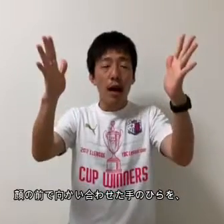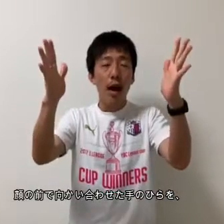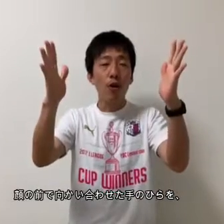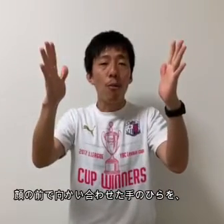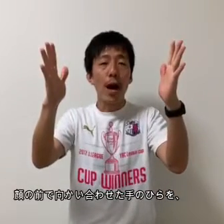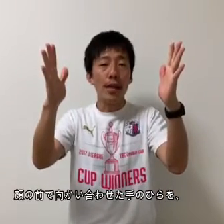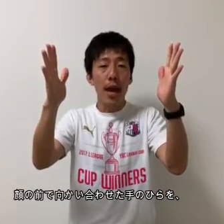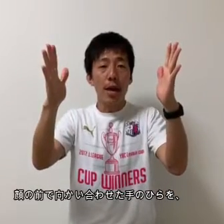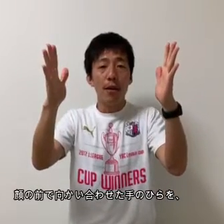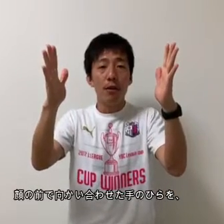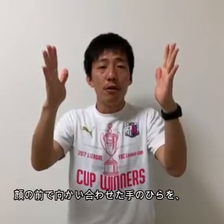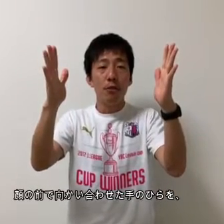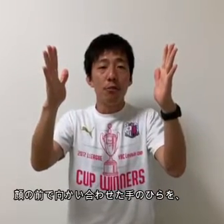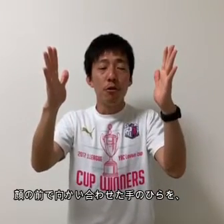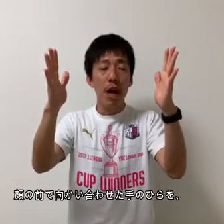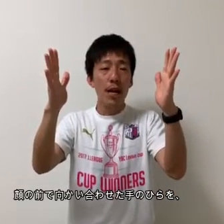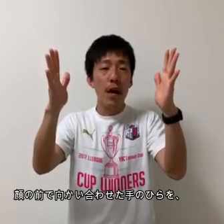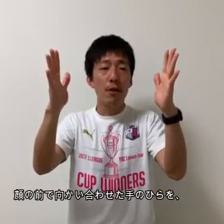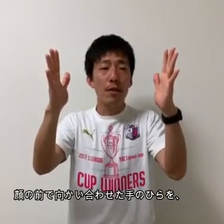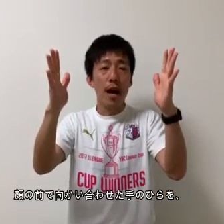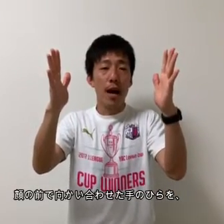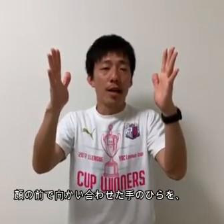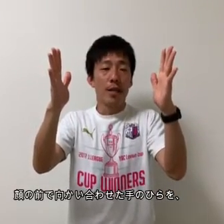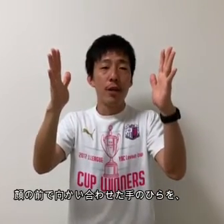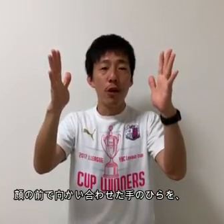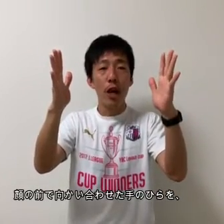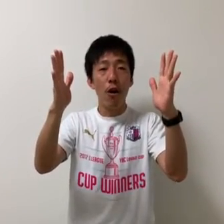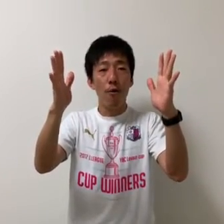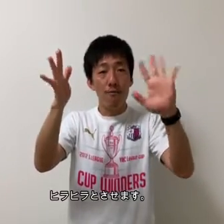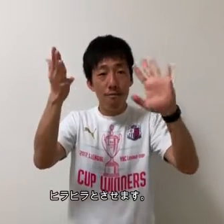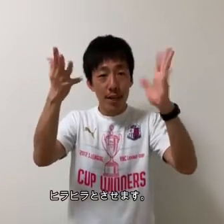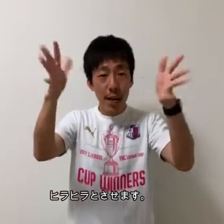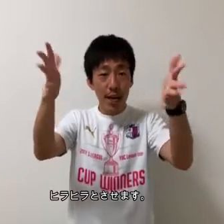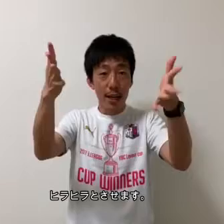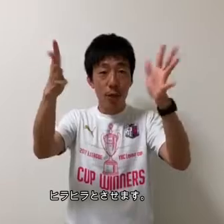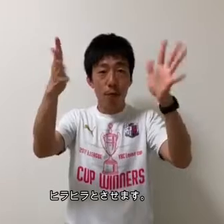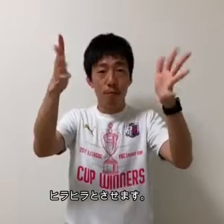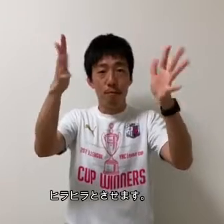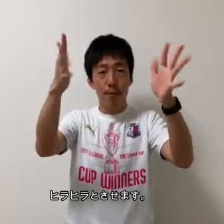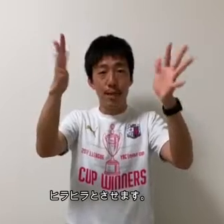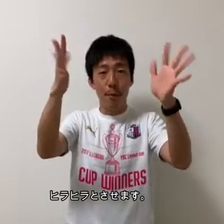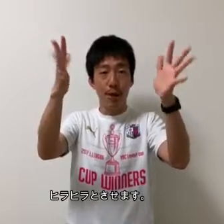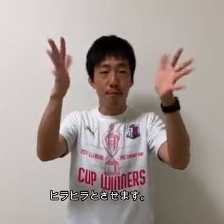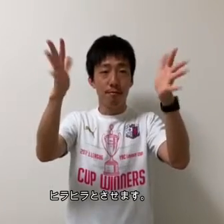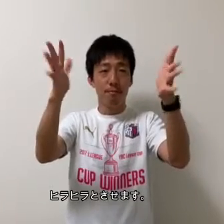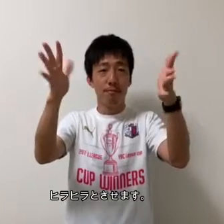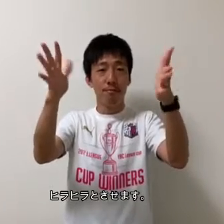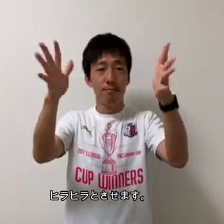顔の前で向かい合わせた手のひらをひらひらとさせます